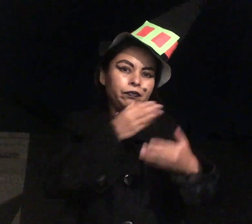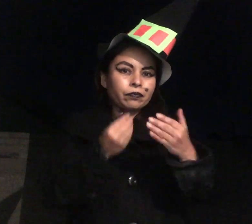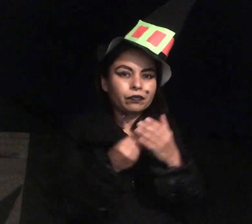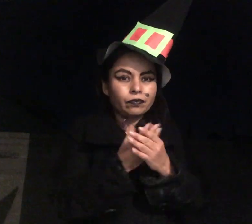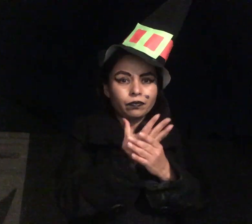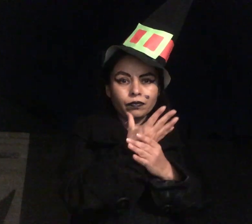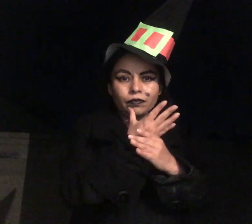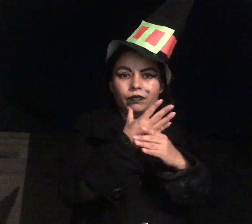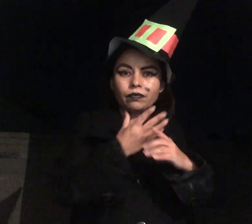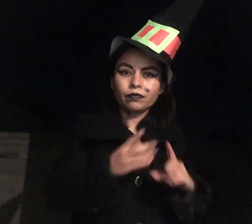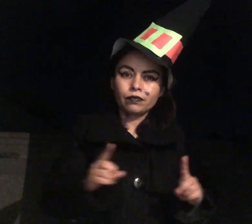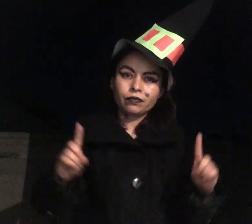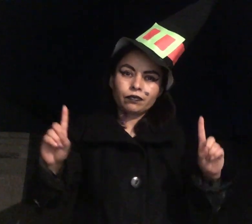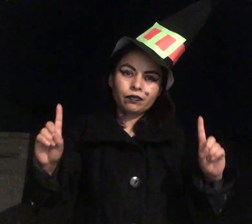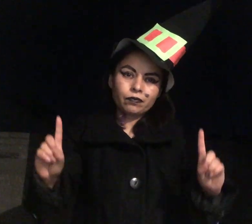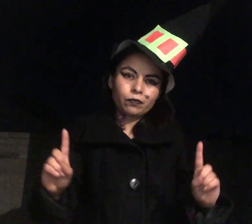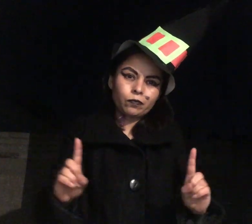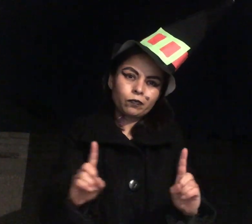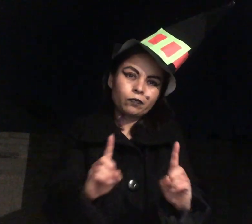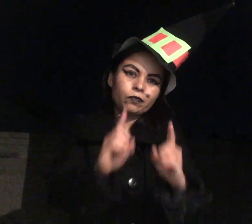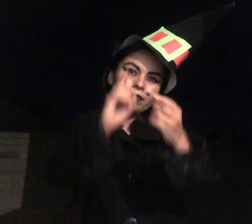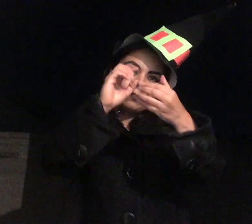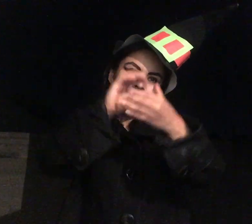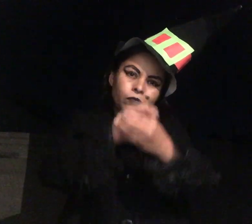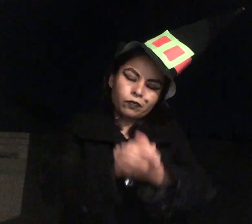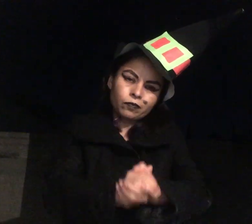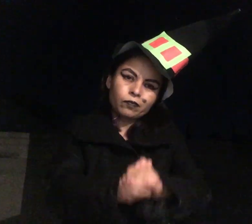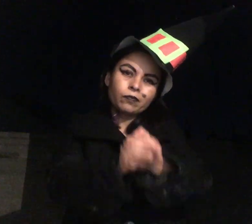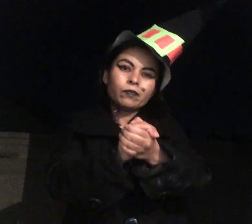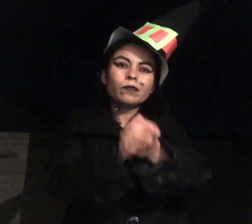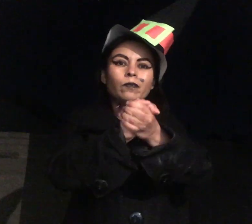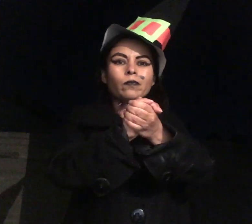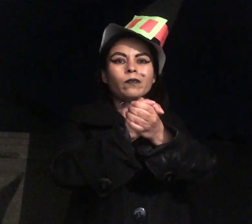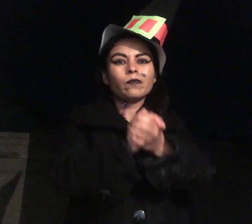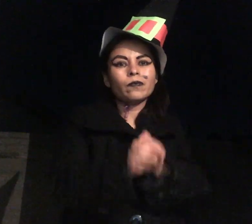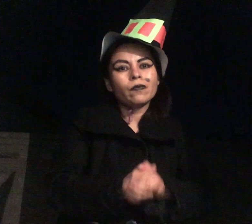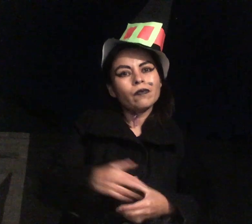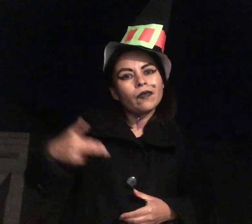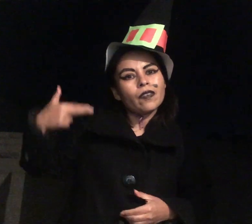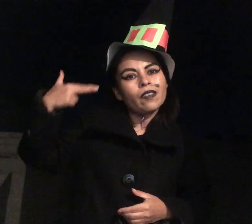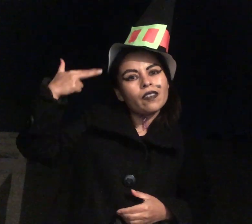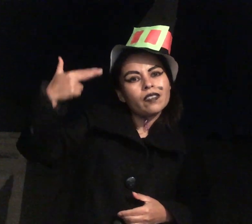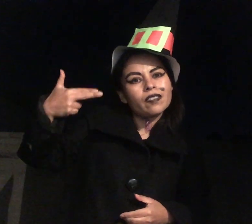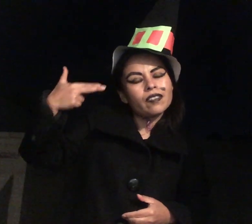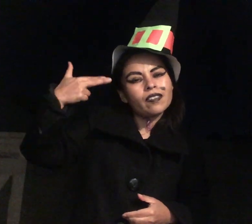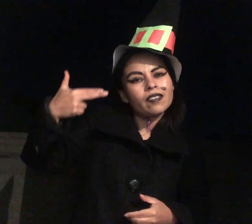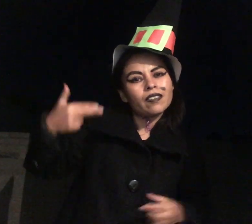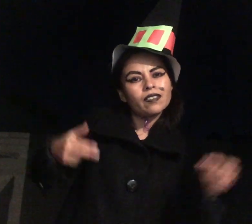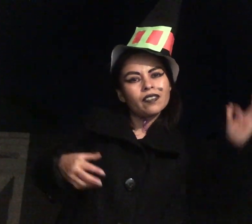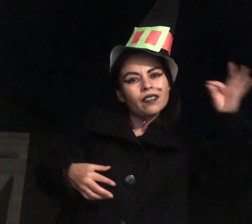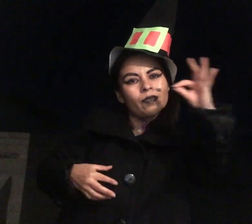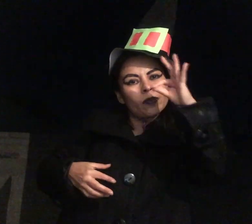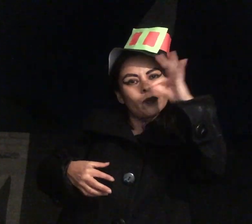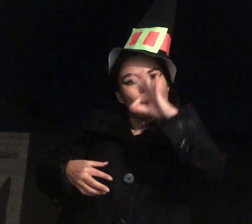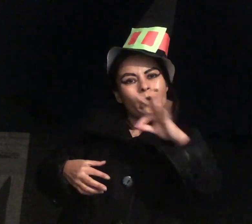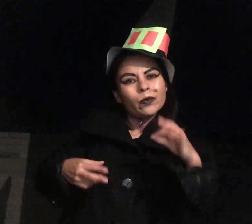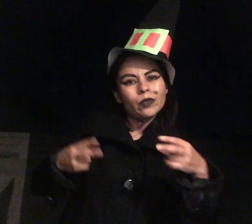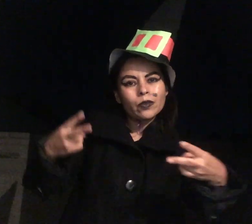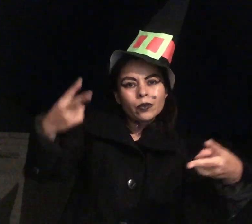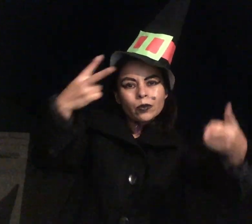rubia que le acaban de comprar. Vienen las hadas y los cocuyos